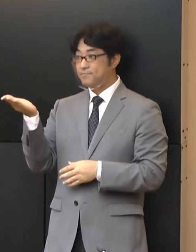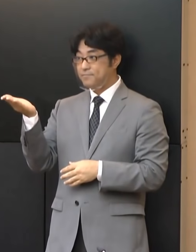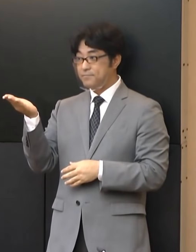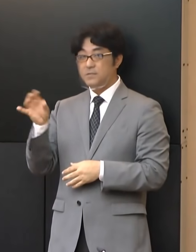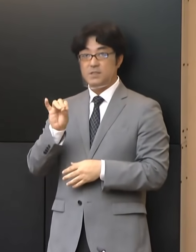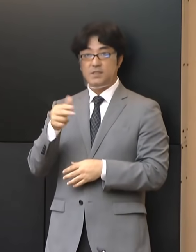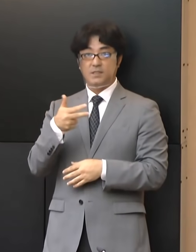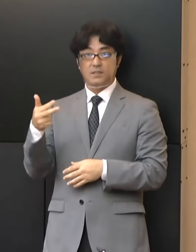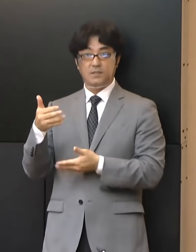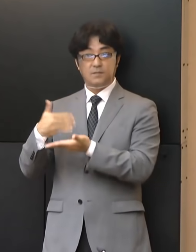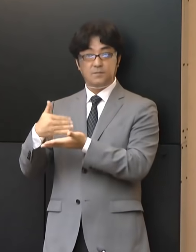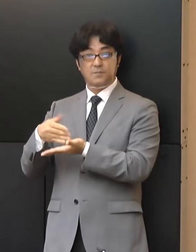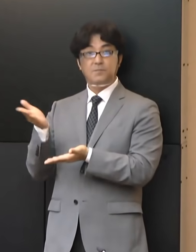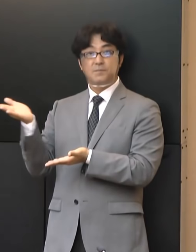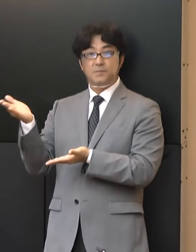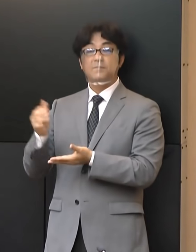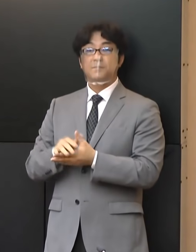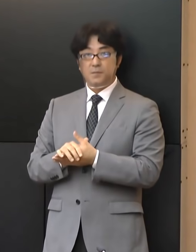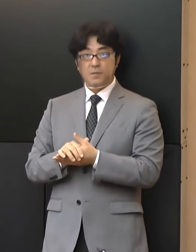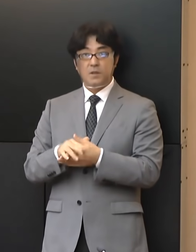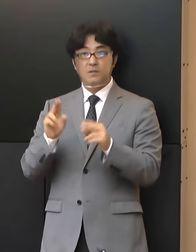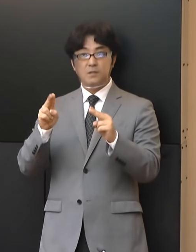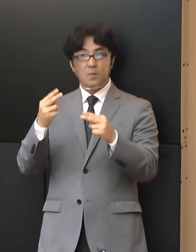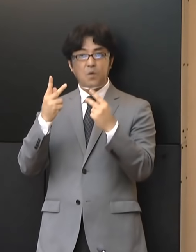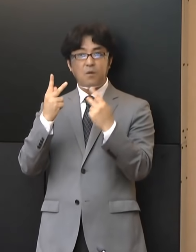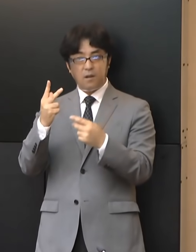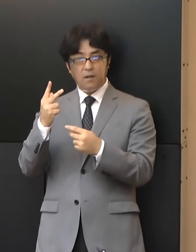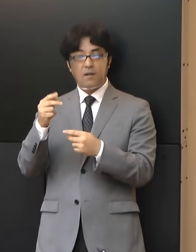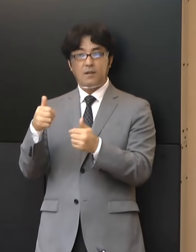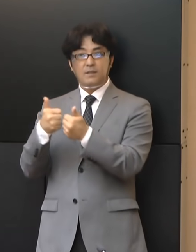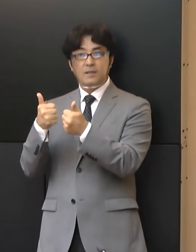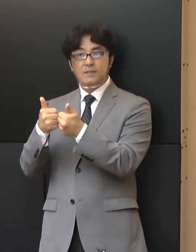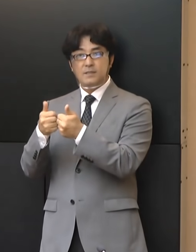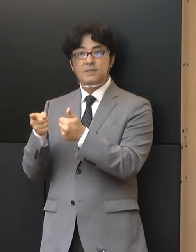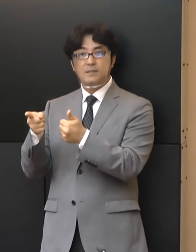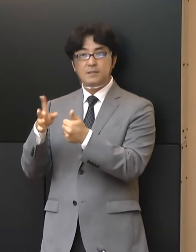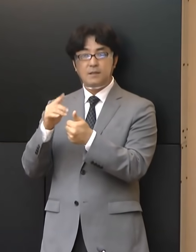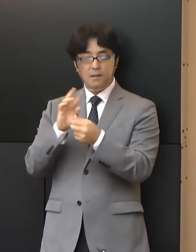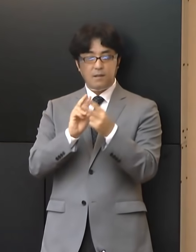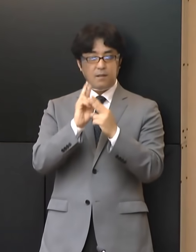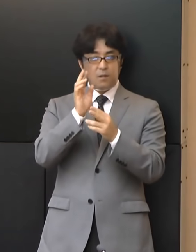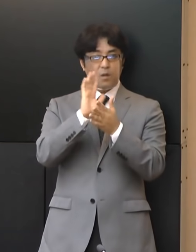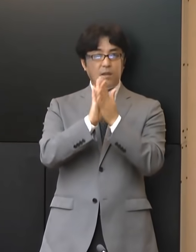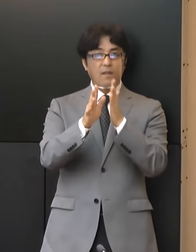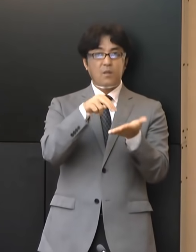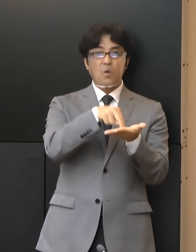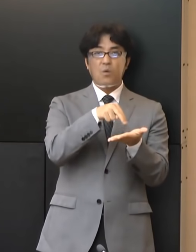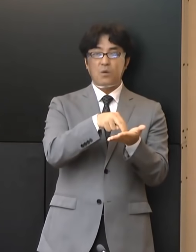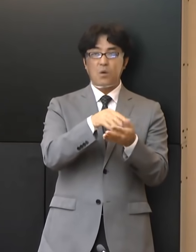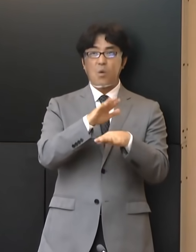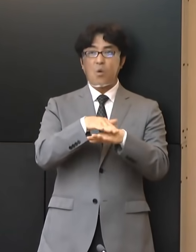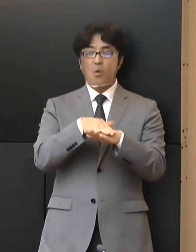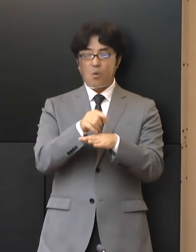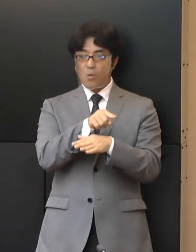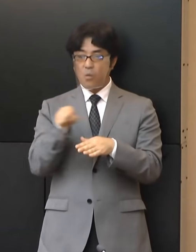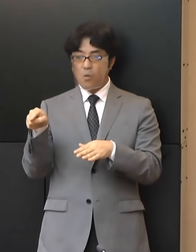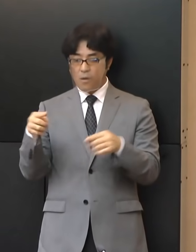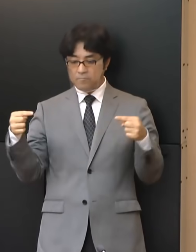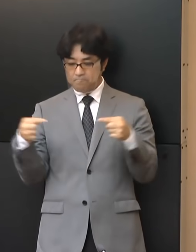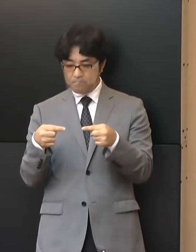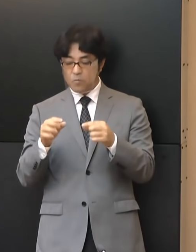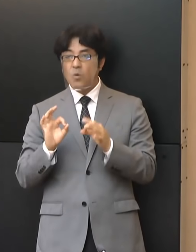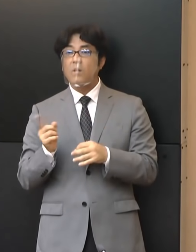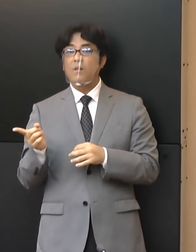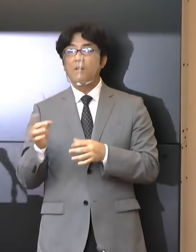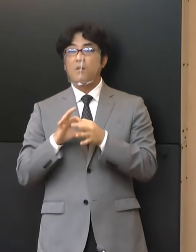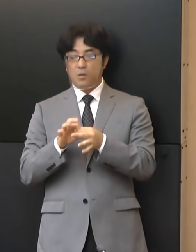には感染症対策専門家会議のその方針と我々の県の方針は一致しておりますので、当然このロードマップ